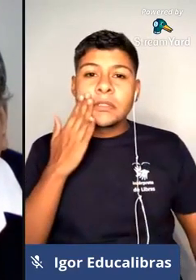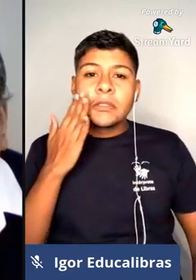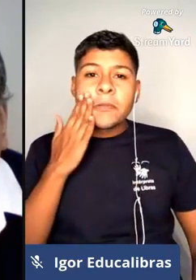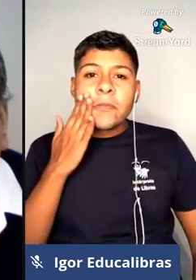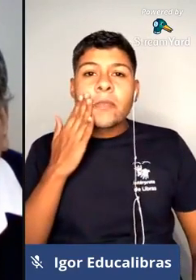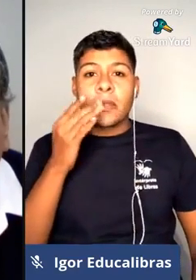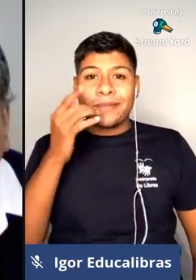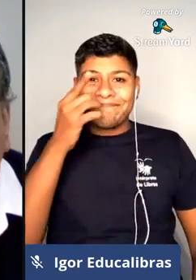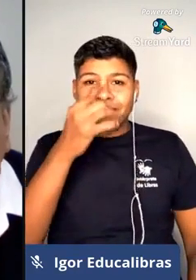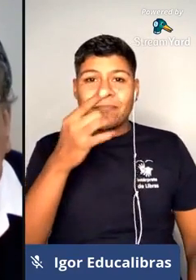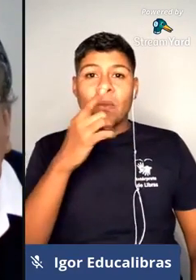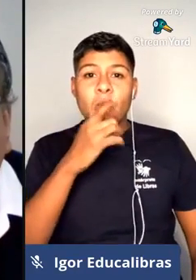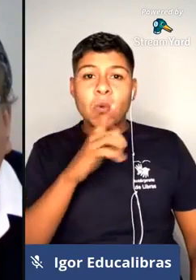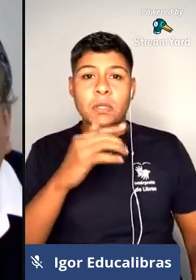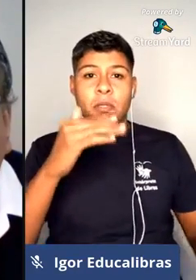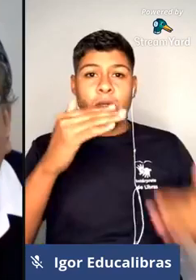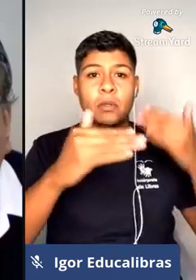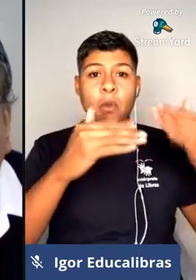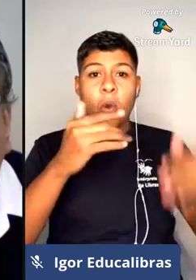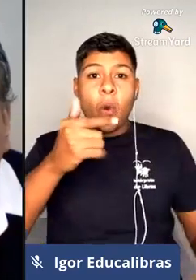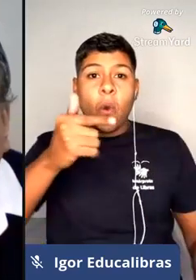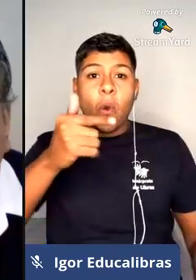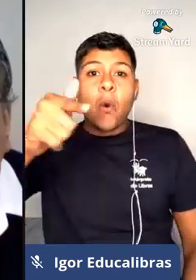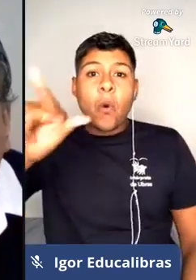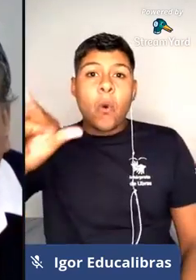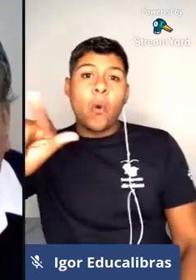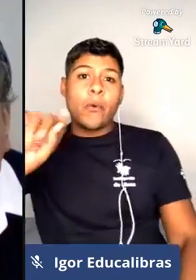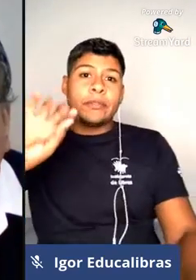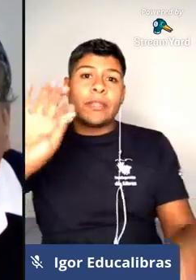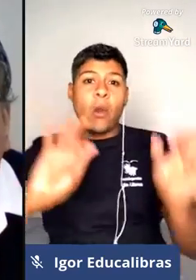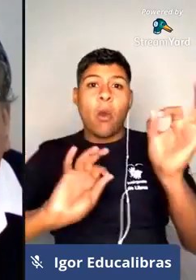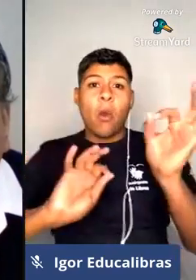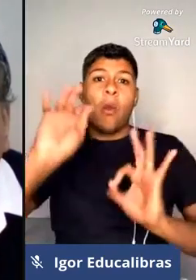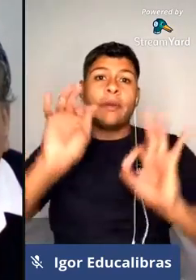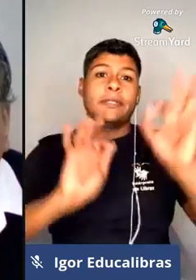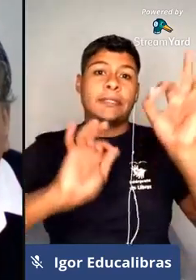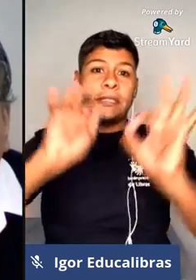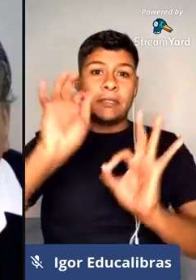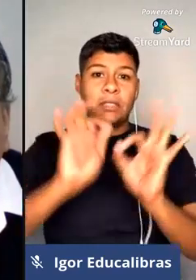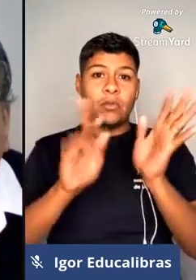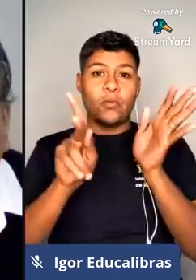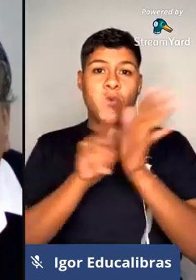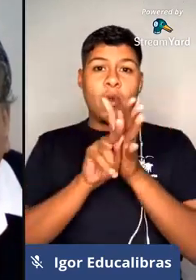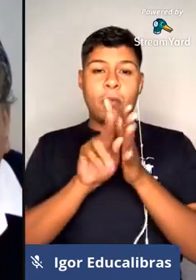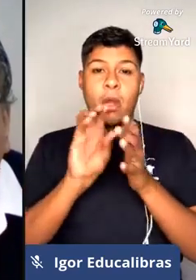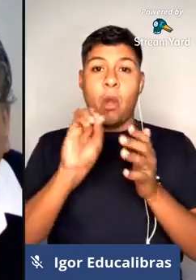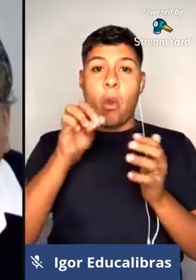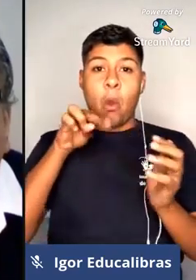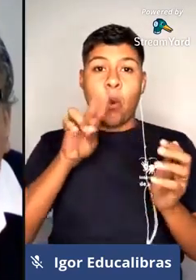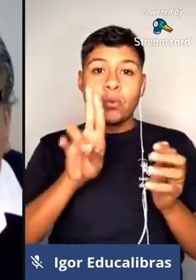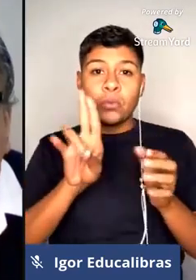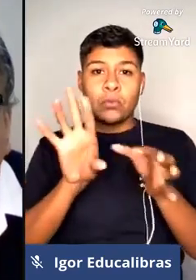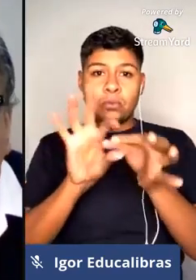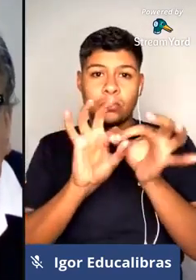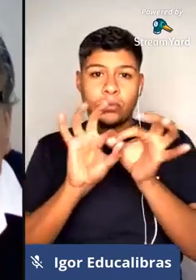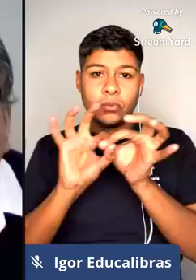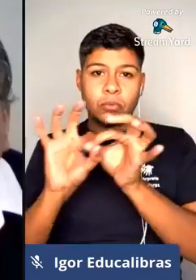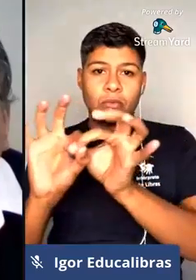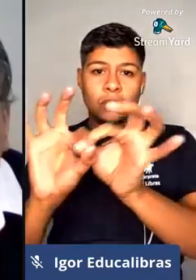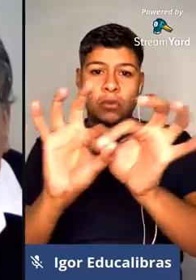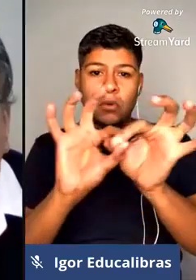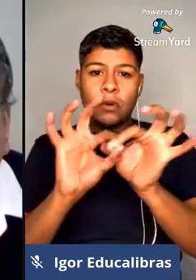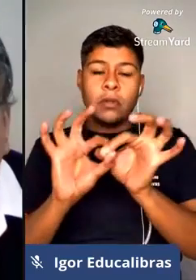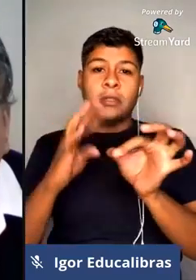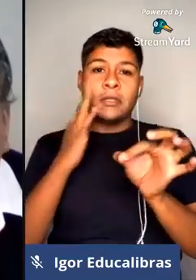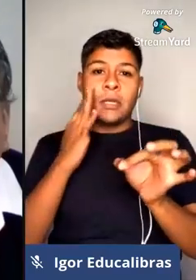e dali levado a outras organizações acessórias à ONU, né, como a Organização Mundial